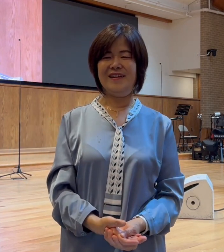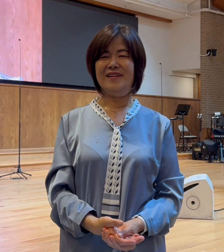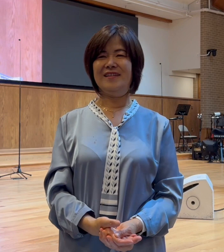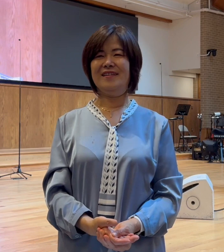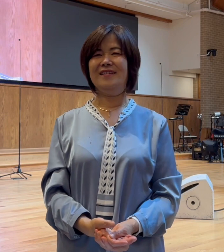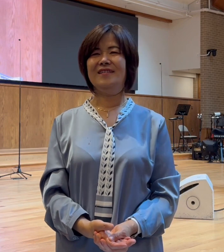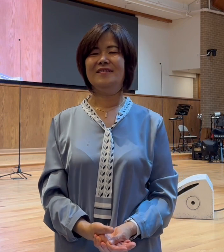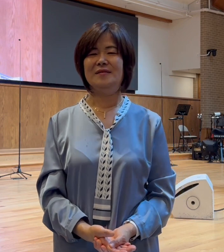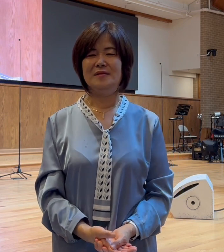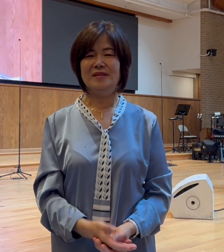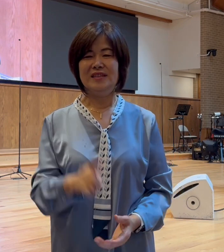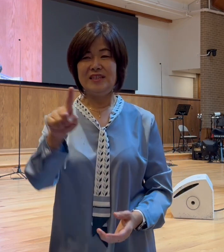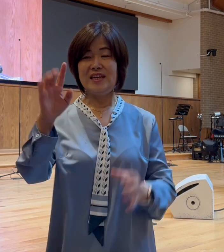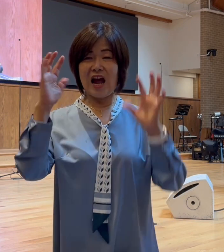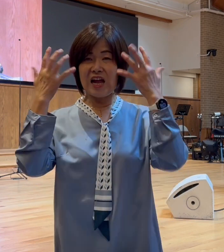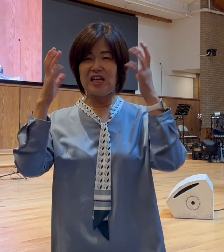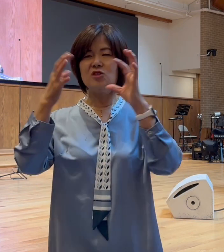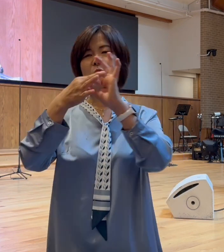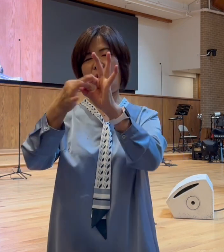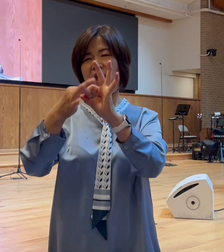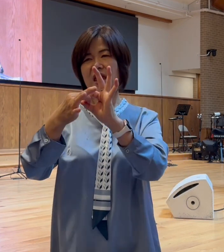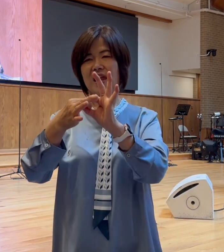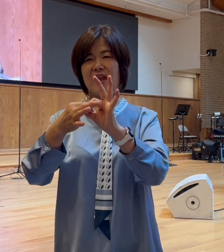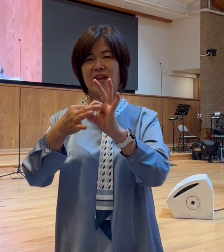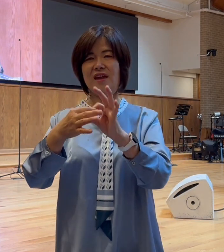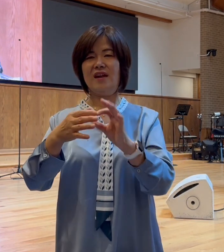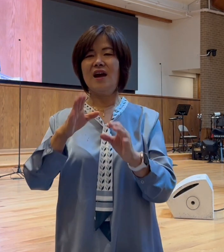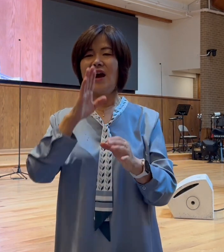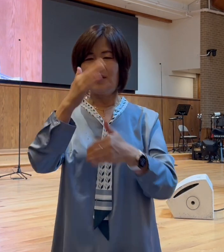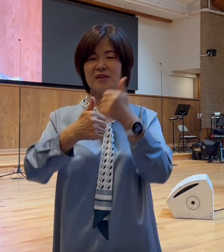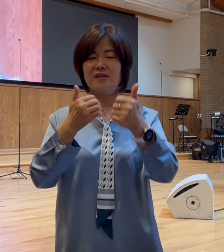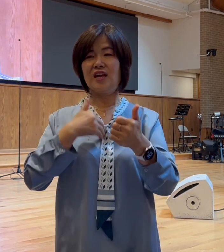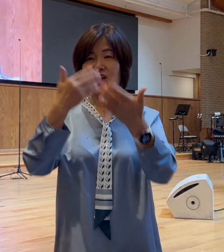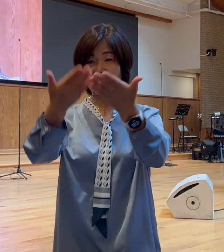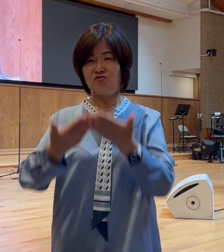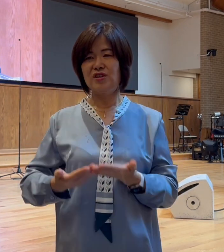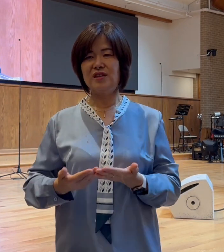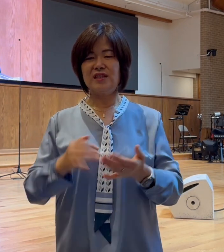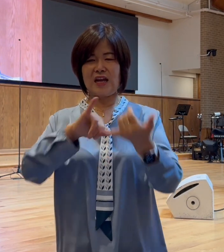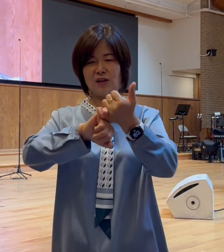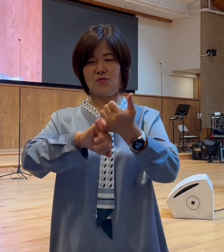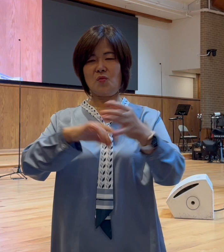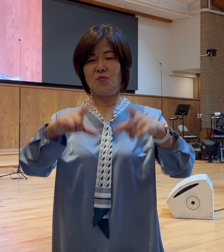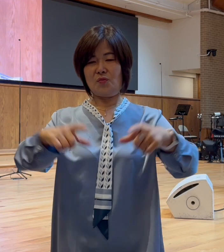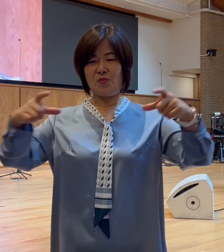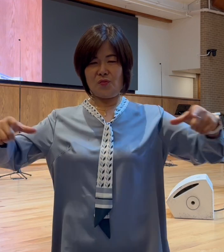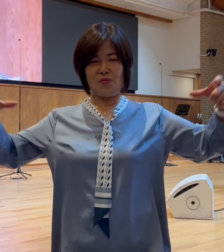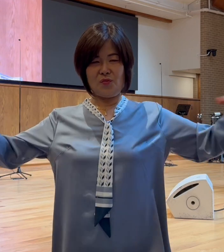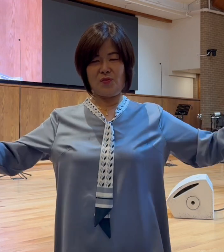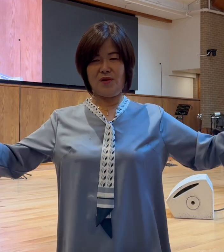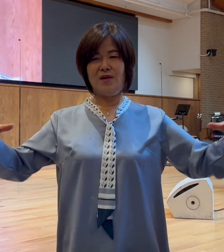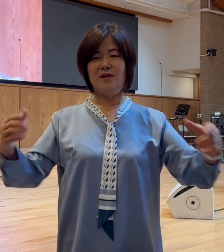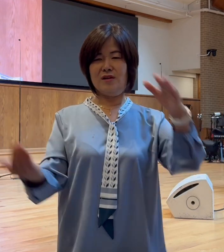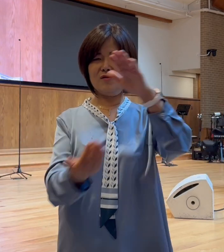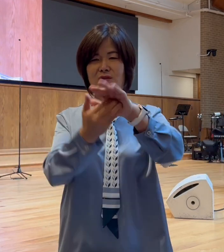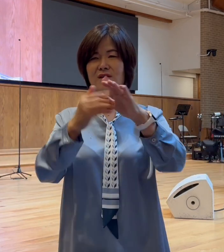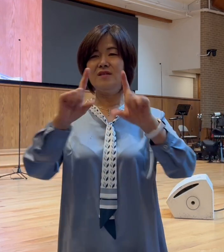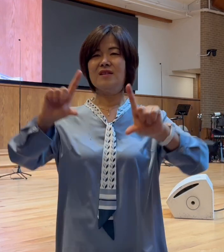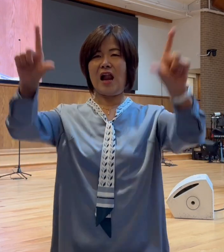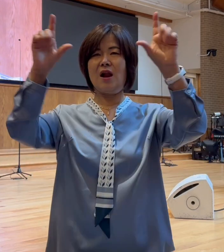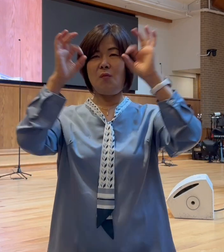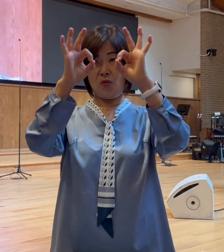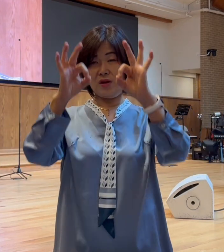아닌가요? 왜요? 이 아이를 통해 하나님께서 제게 주셨던 약속이 성취될 그날을 바라보기 위해서인